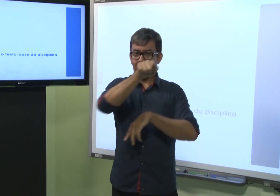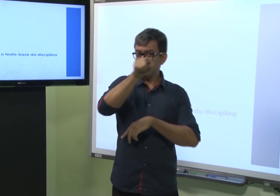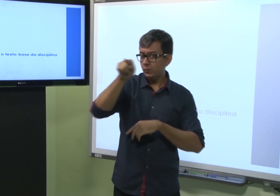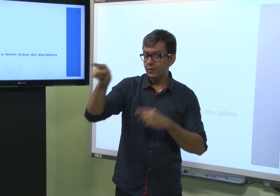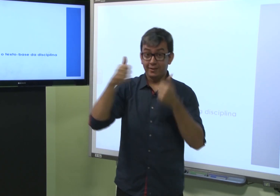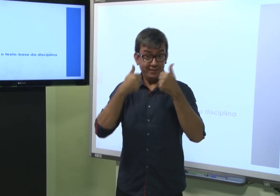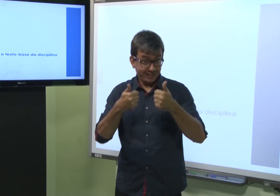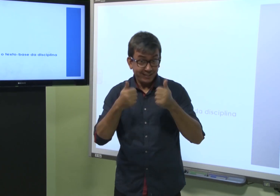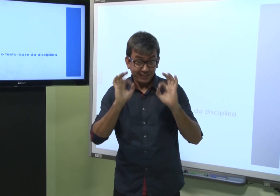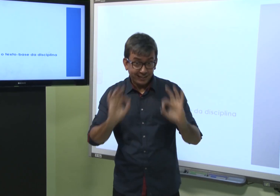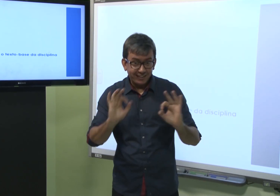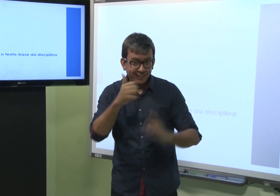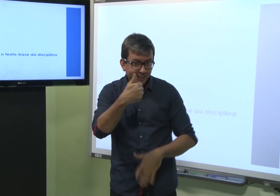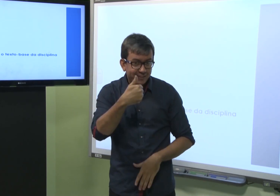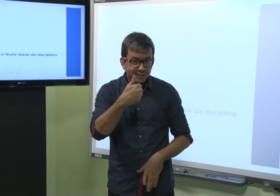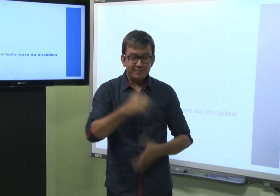possam compreender a matéria, tá bom?